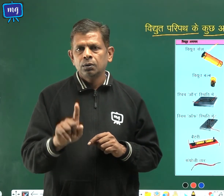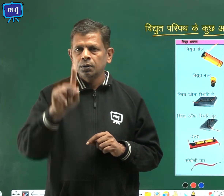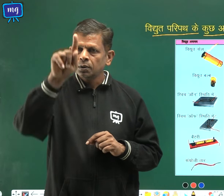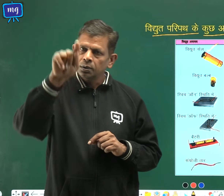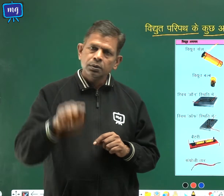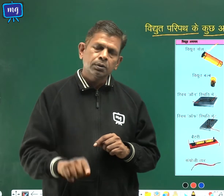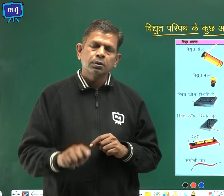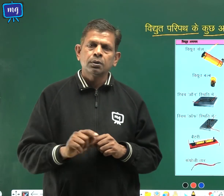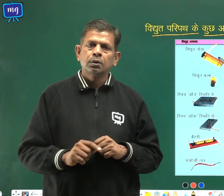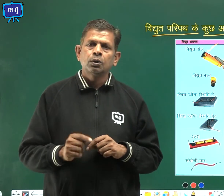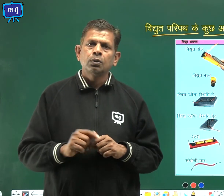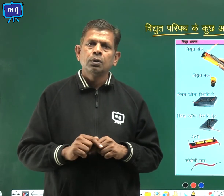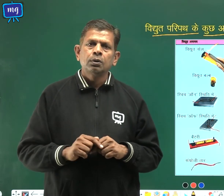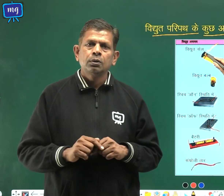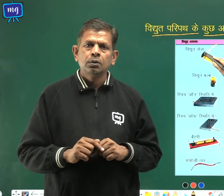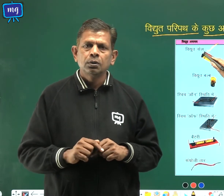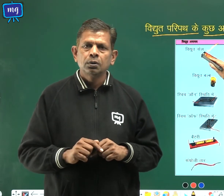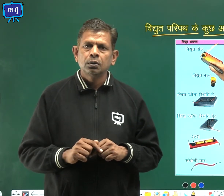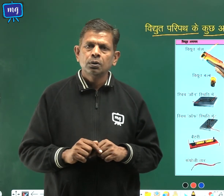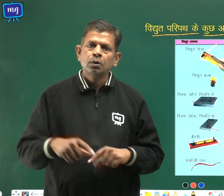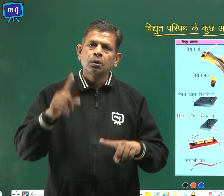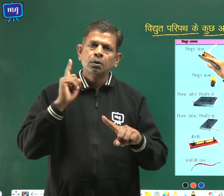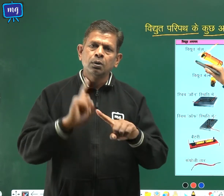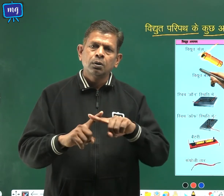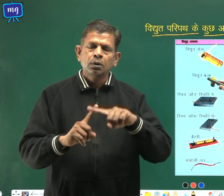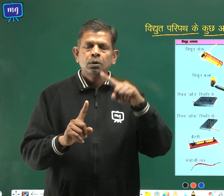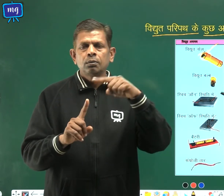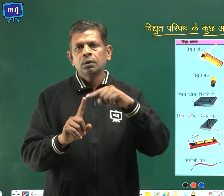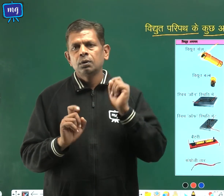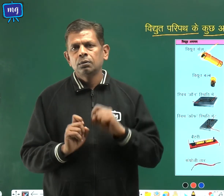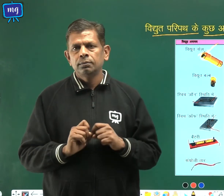खींचेंगे, जो कि धन टर्मिनल को बताती है,